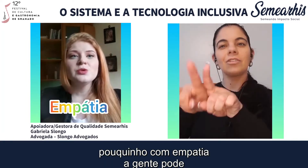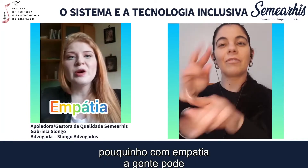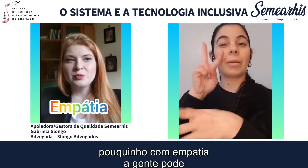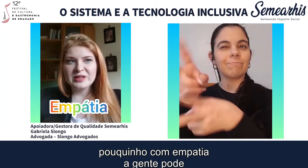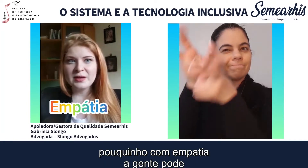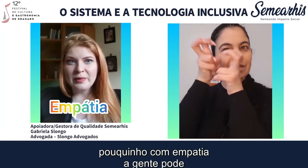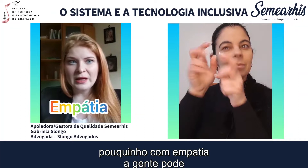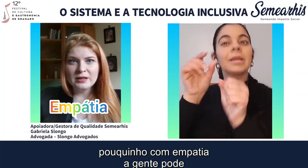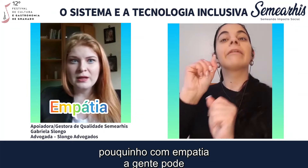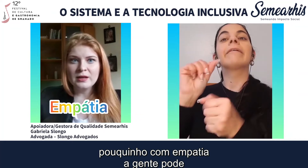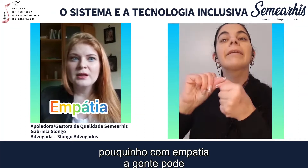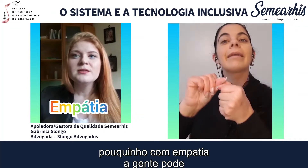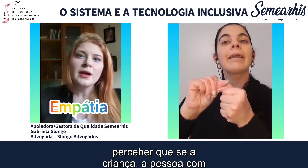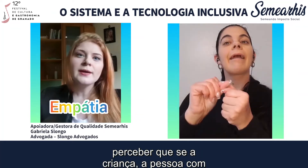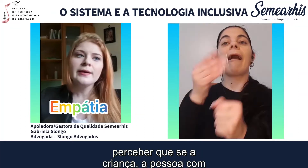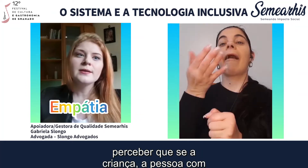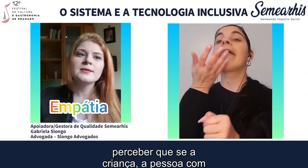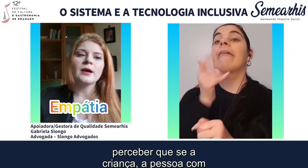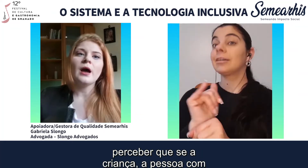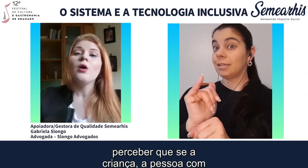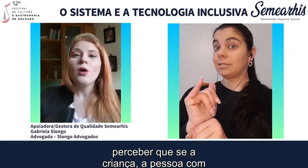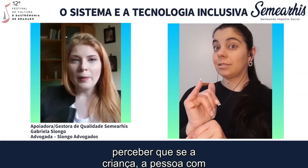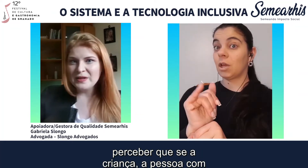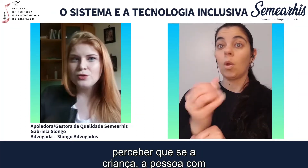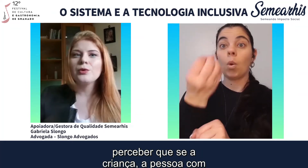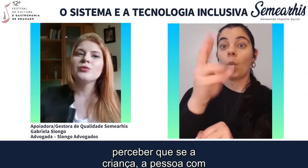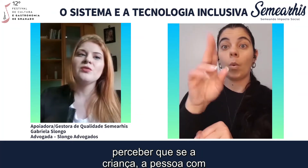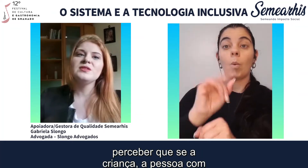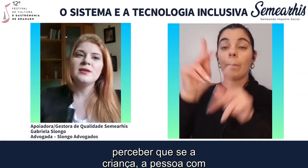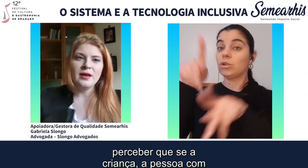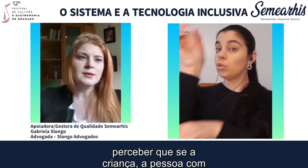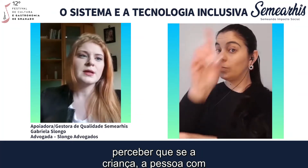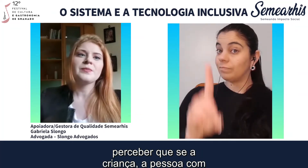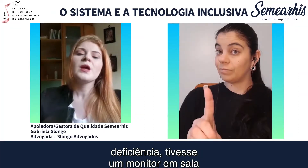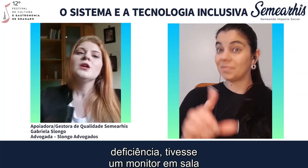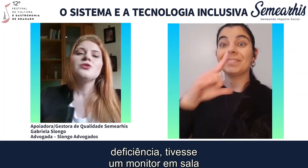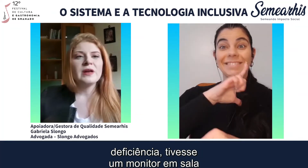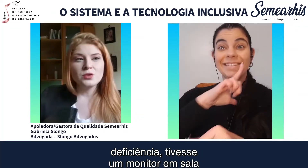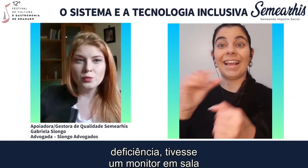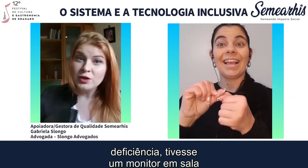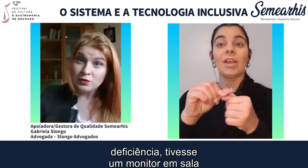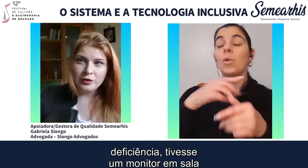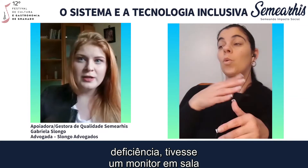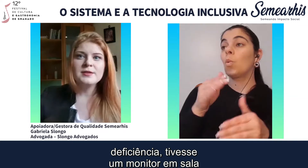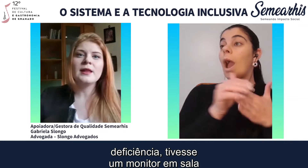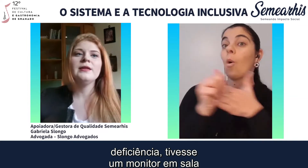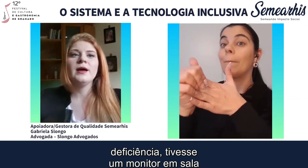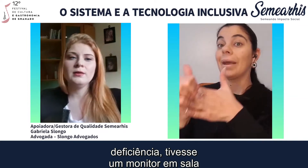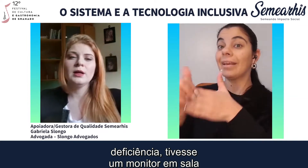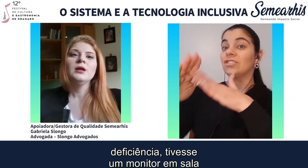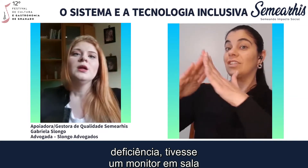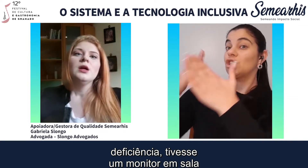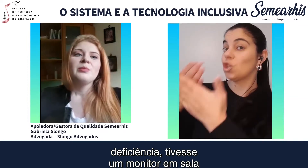a gente pode perceber que se a criança, a pessoa com deficiência, tivesse um monitor em sala